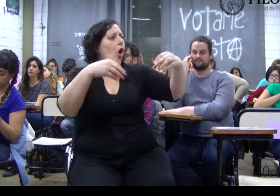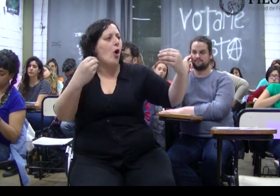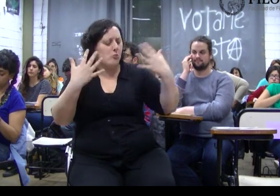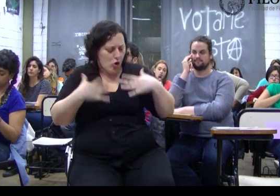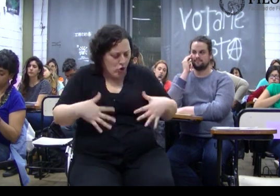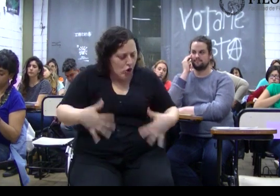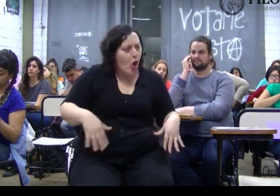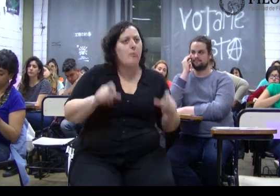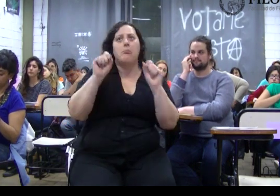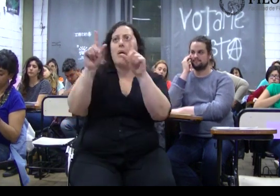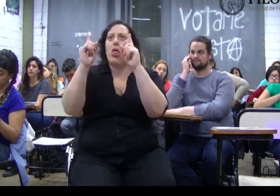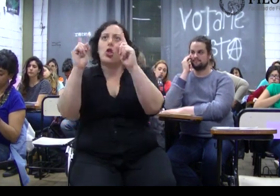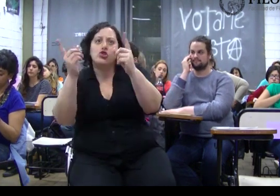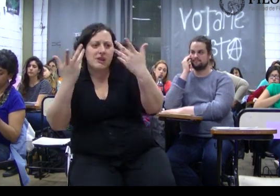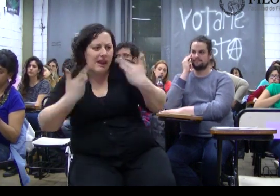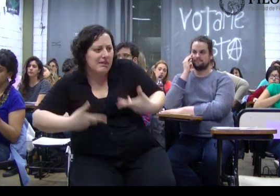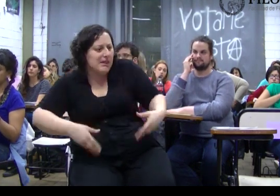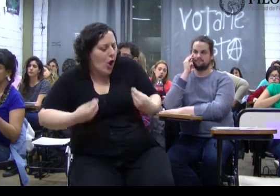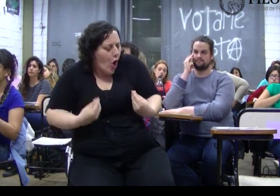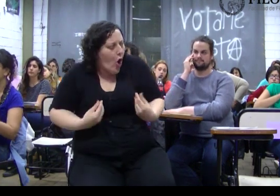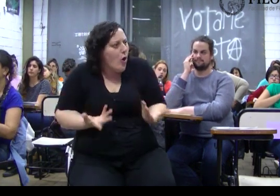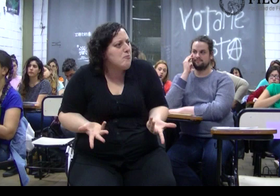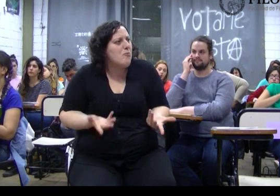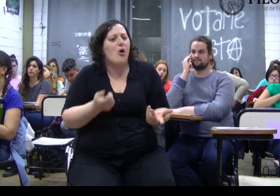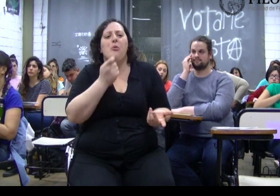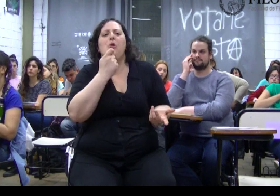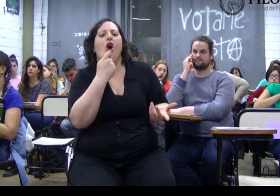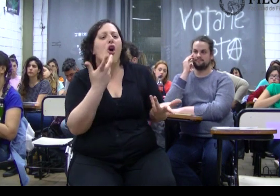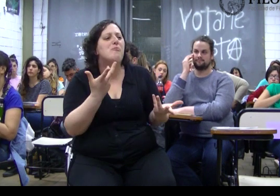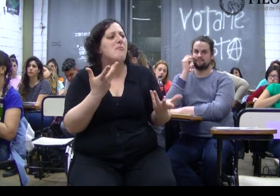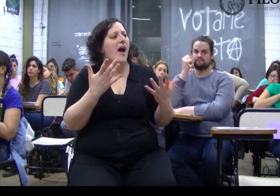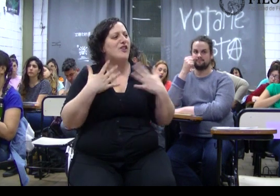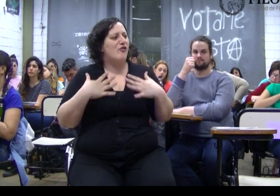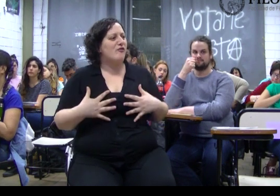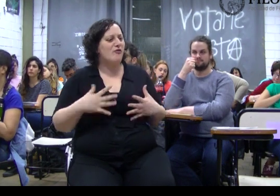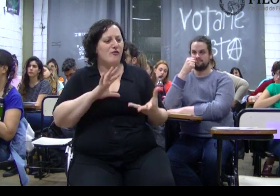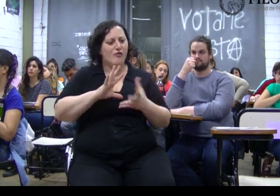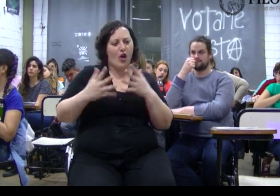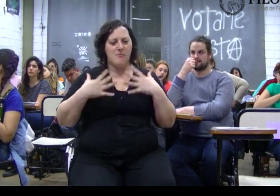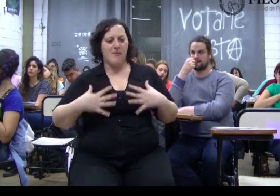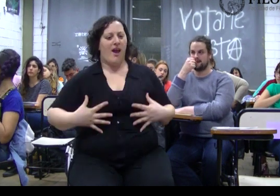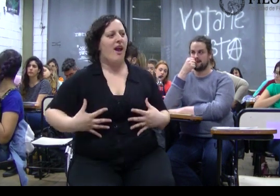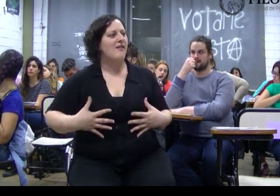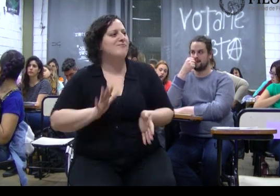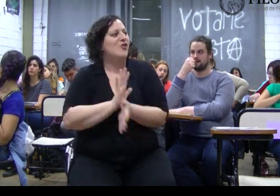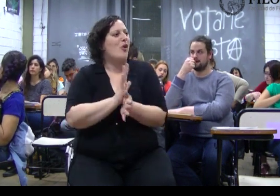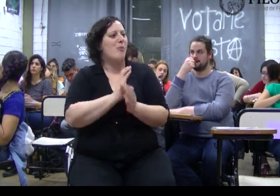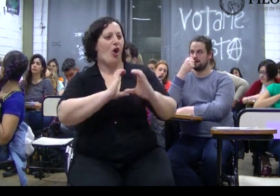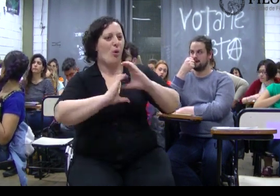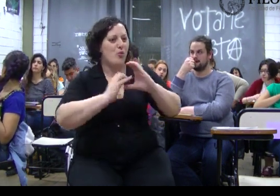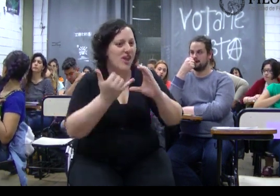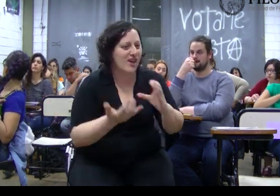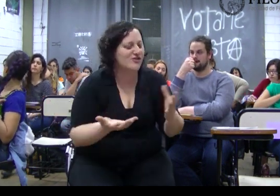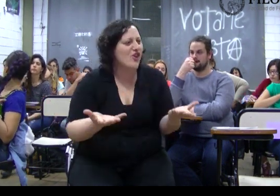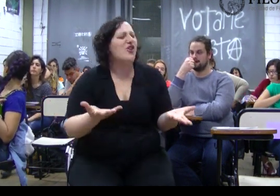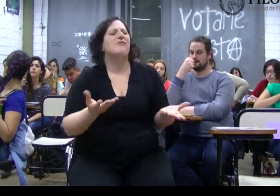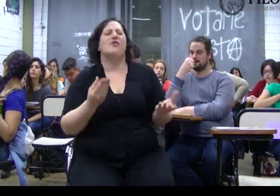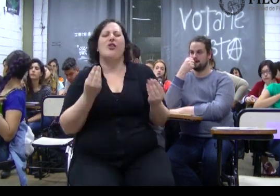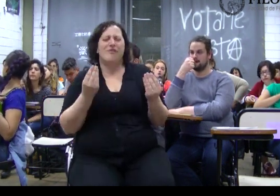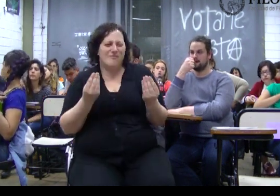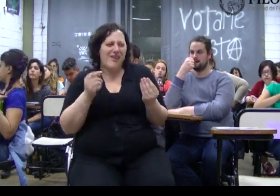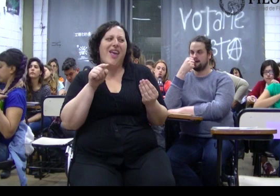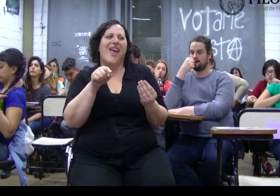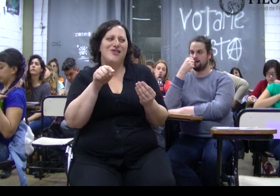los profesores, qué chistes hacen, cuál es su lenguaje corporal, cuál es su lenguaje. Digamos, muchas veces en